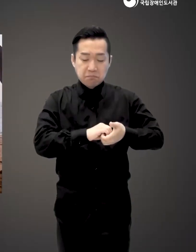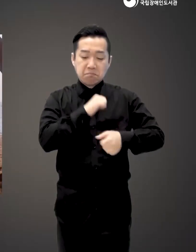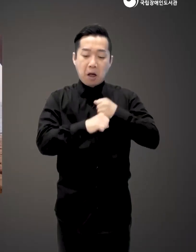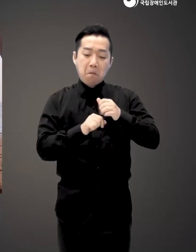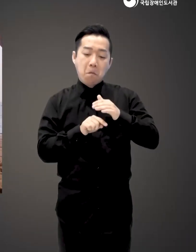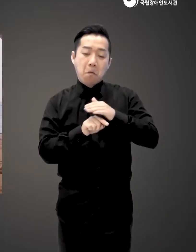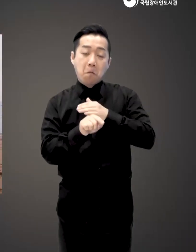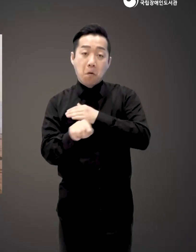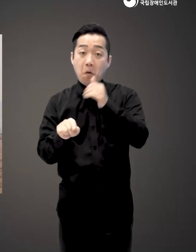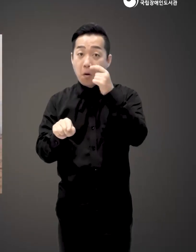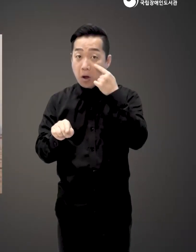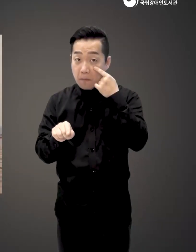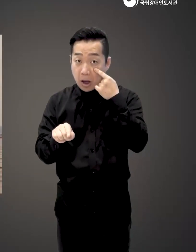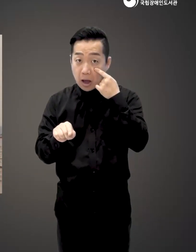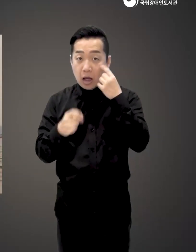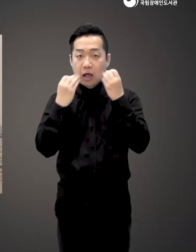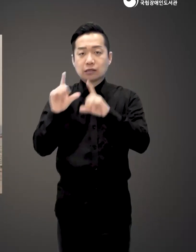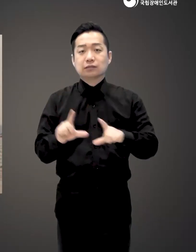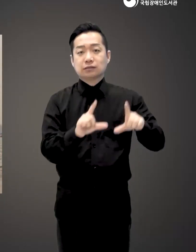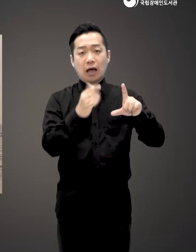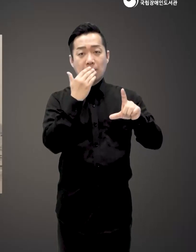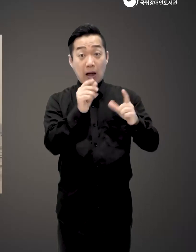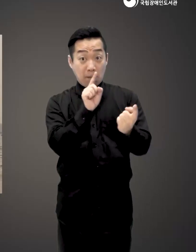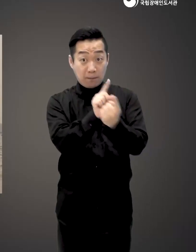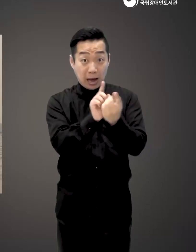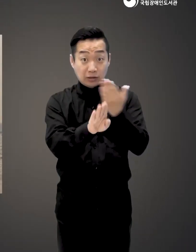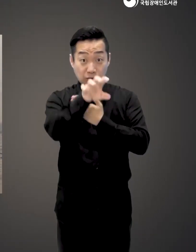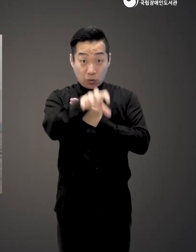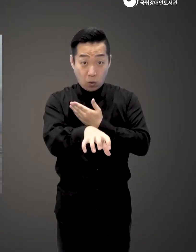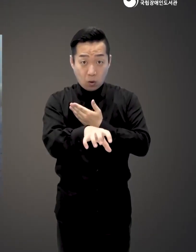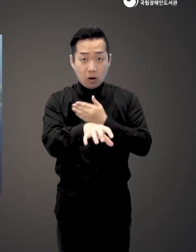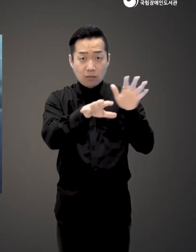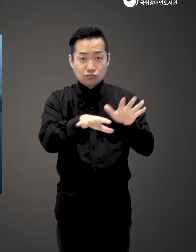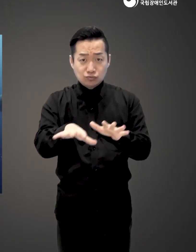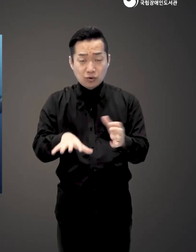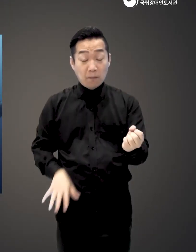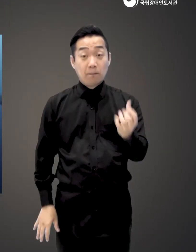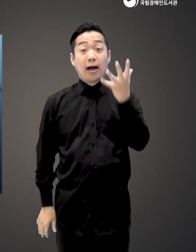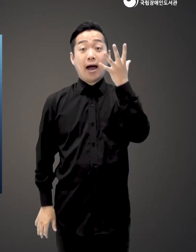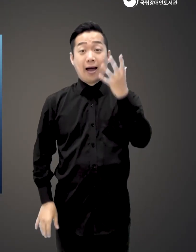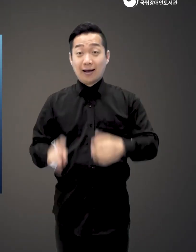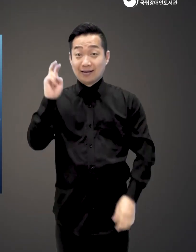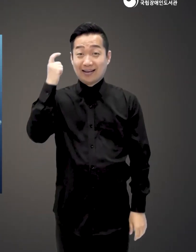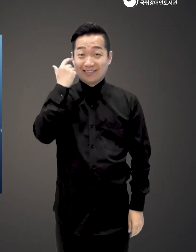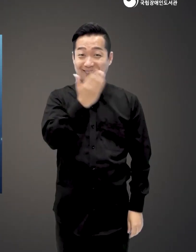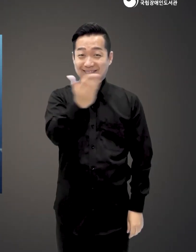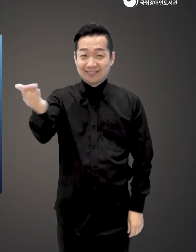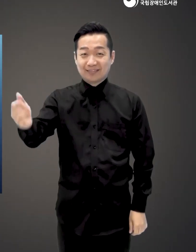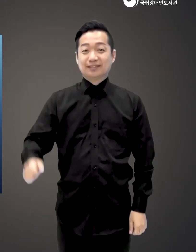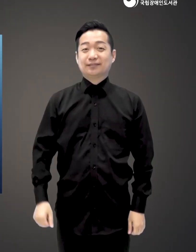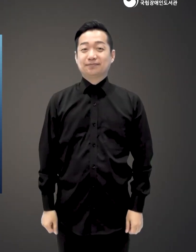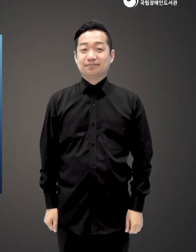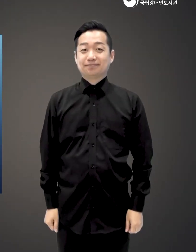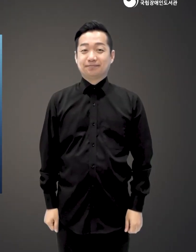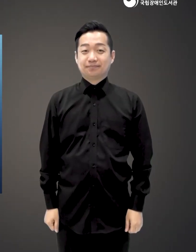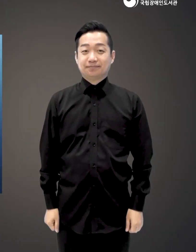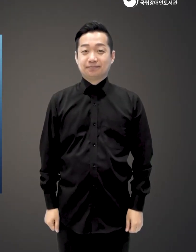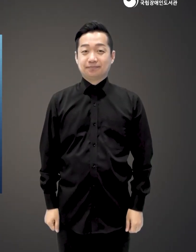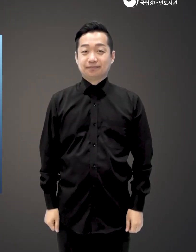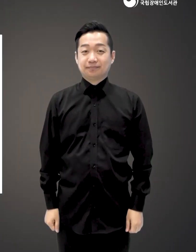그들. 새로운 삶의 가능성을 마주한 친구들 앞에는 어떤 물길이 닥쳐올지 예상이 되시나요?